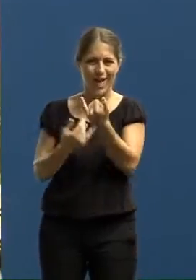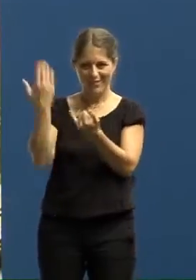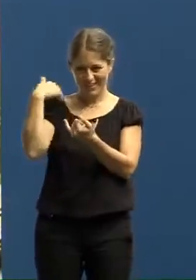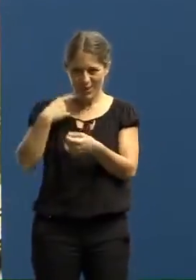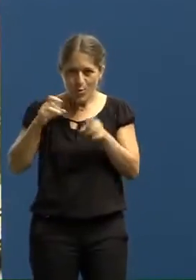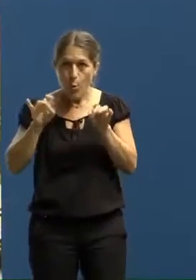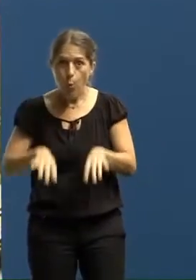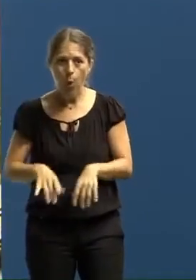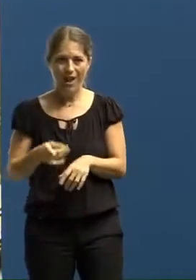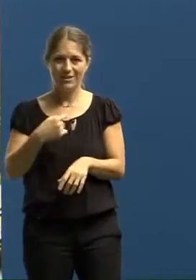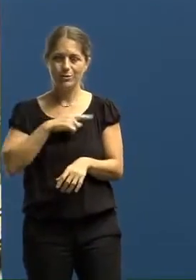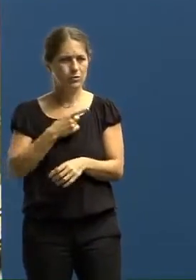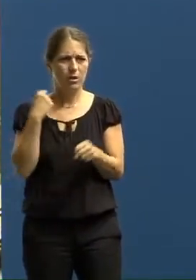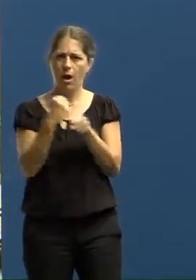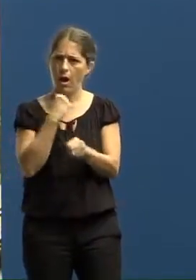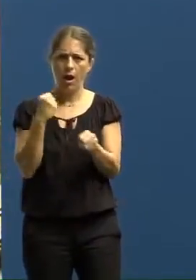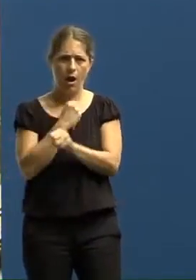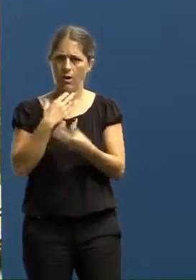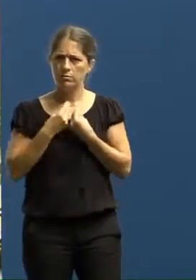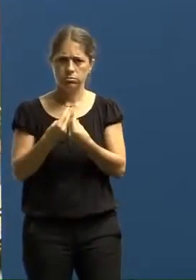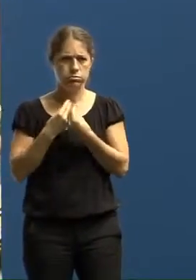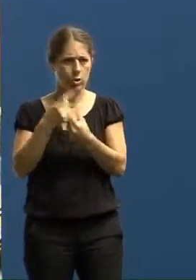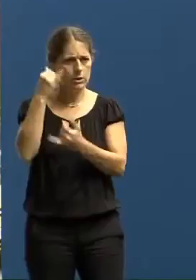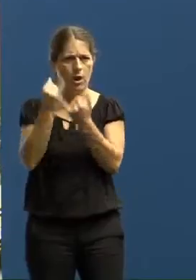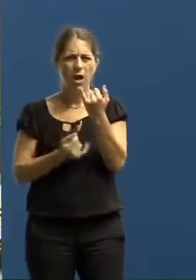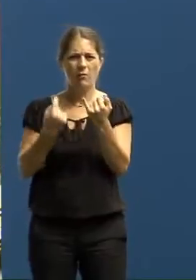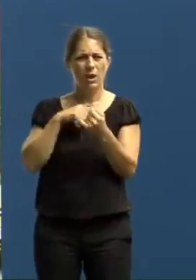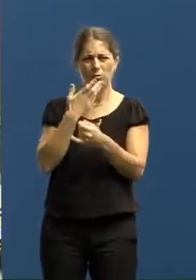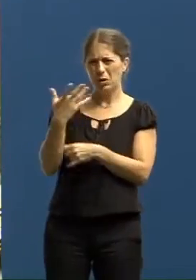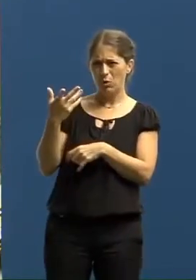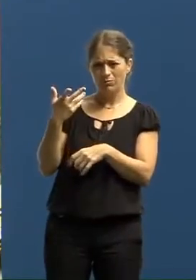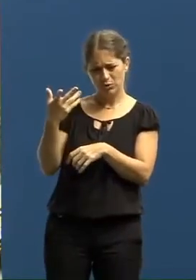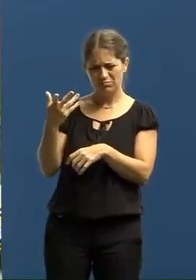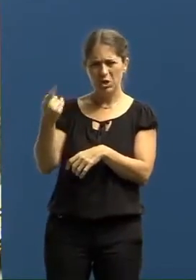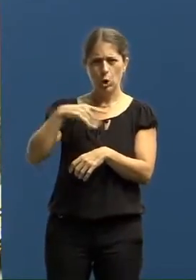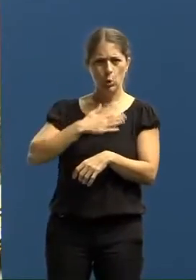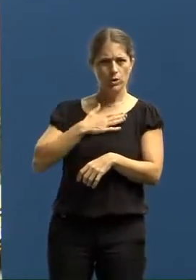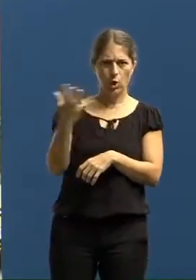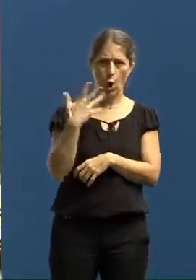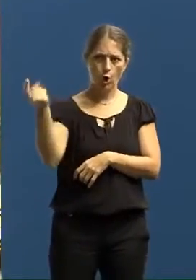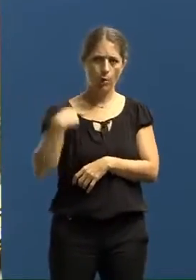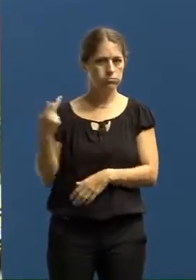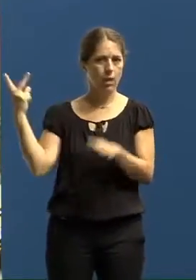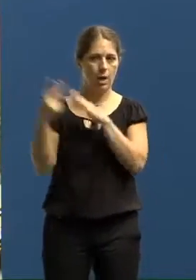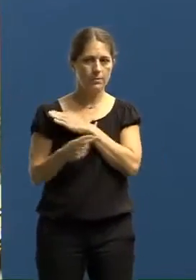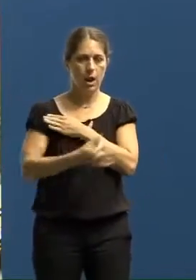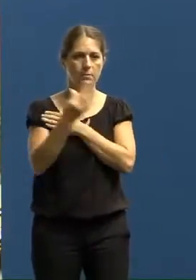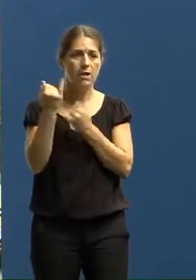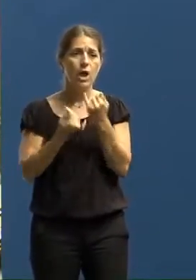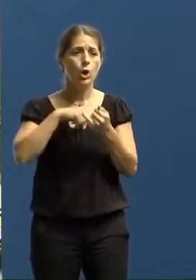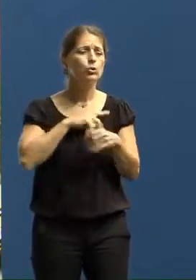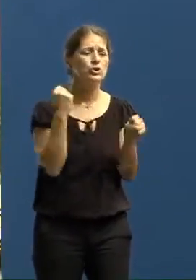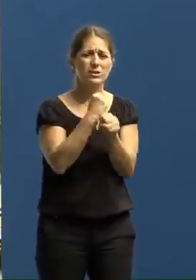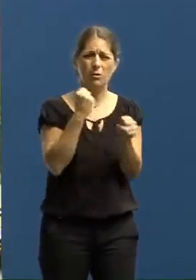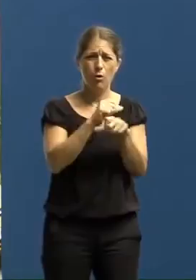baixando se fai falta auga para recoller, para que non nos quiten o que é noso e para que non acaben con aquilo que nos dá de vivir e nos dá